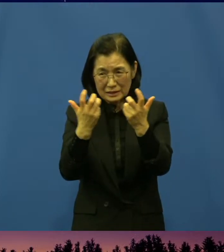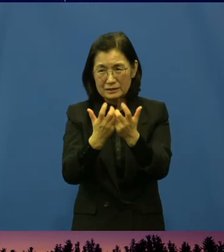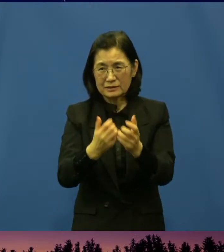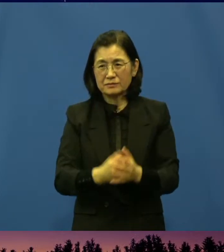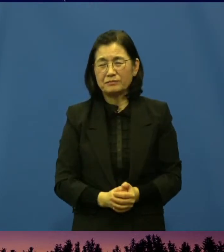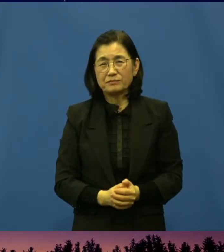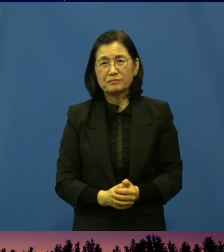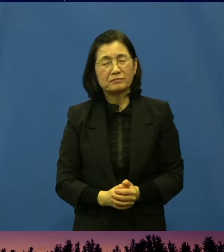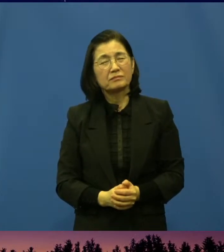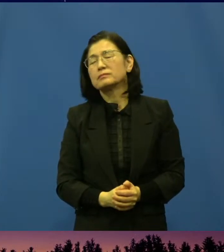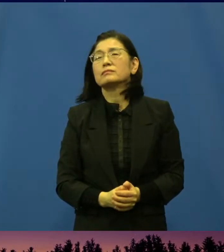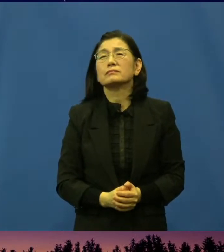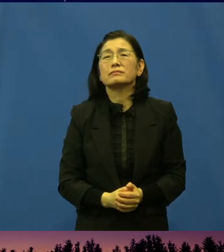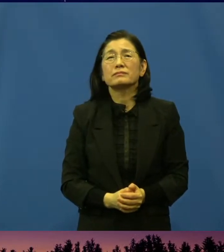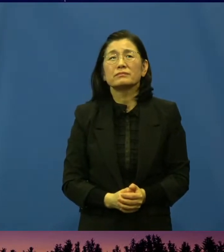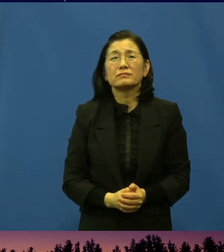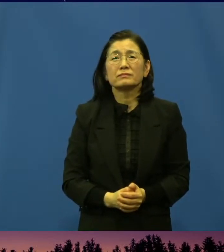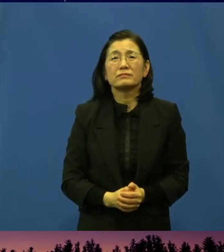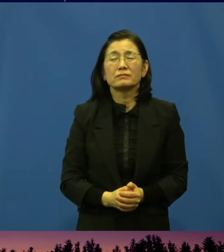영국의